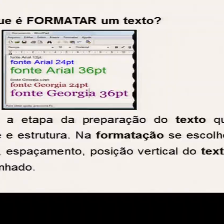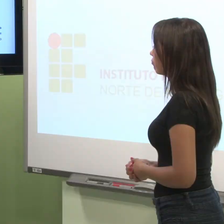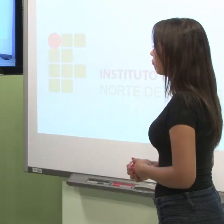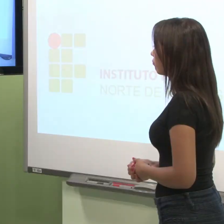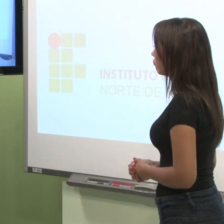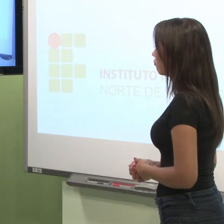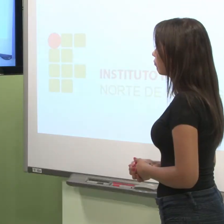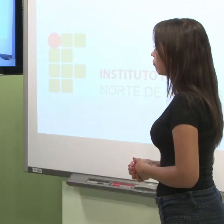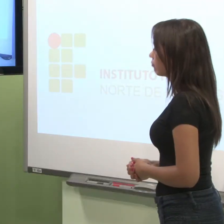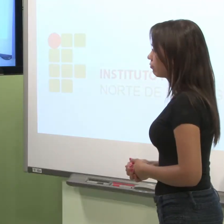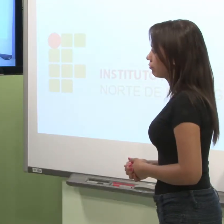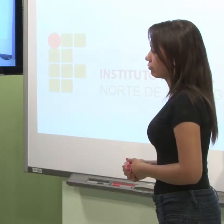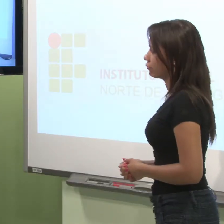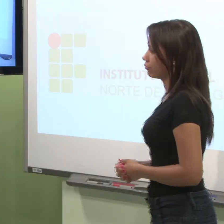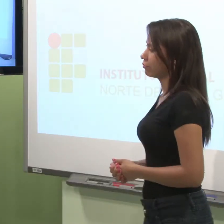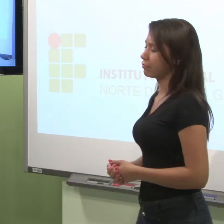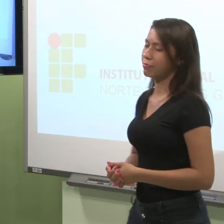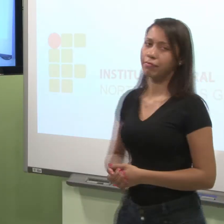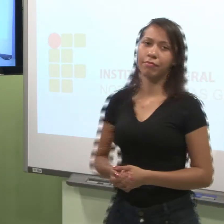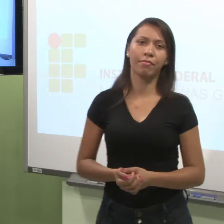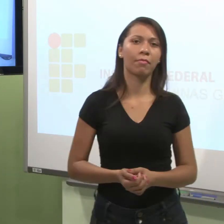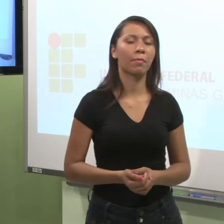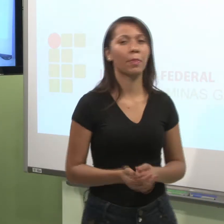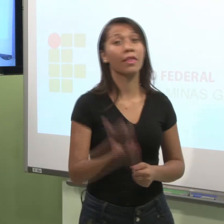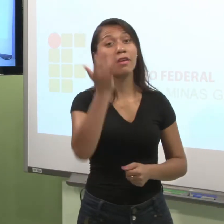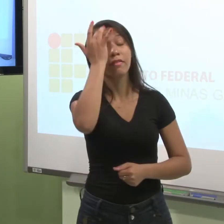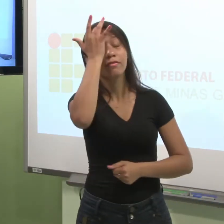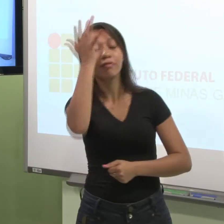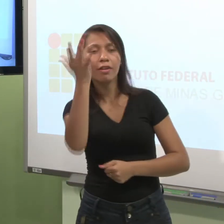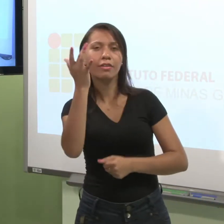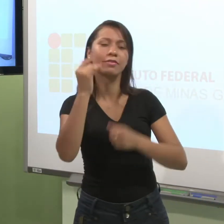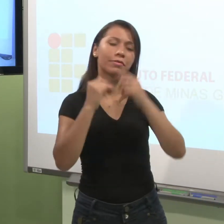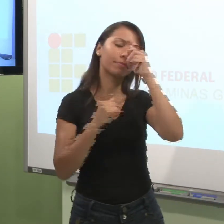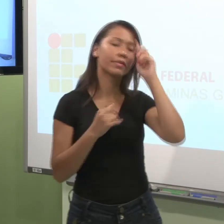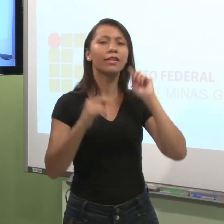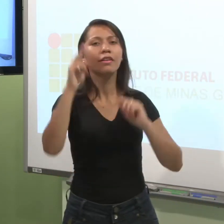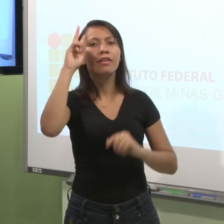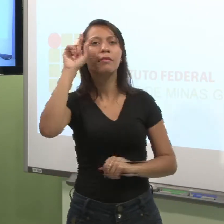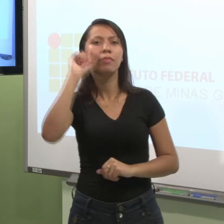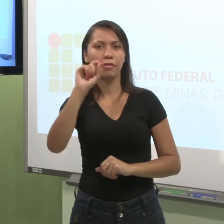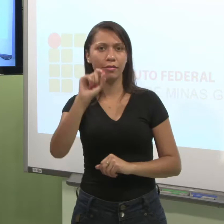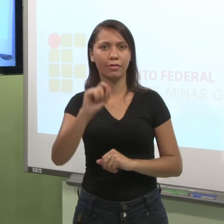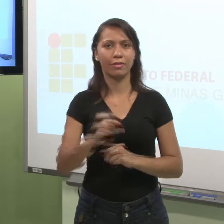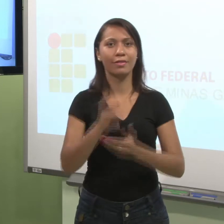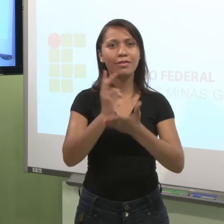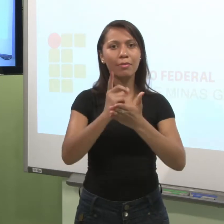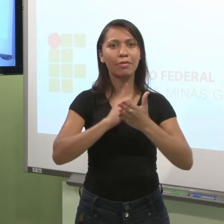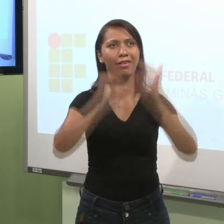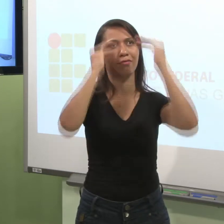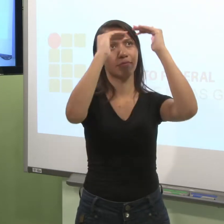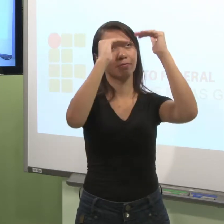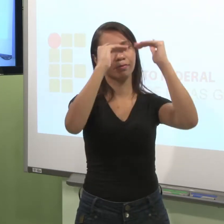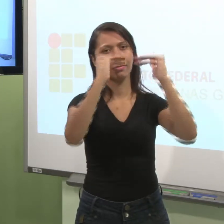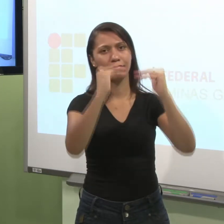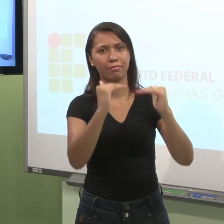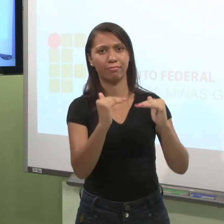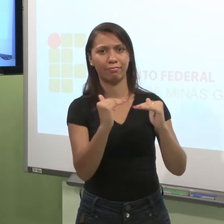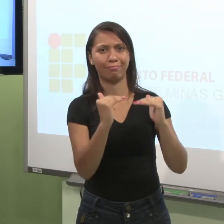etc. Fácil, né? Mas só um lembrete, essa sequência nem sempre é seguida. Há usuários